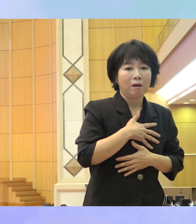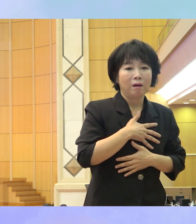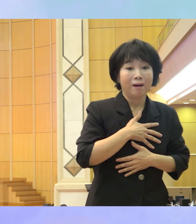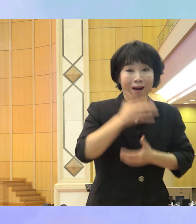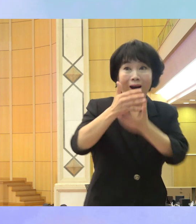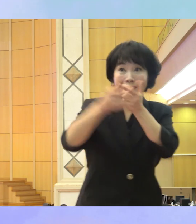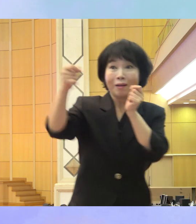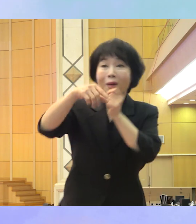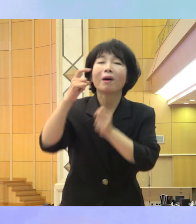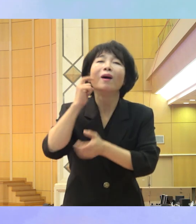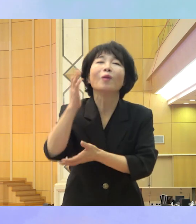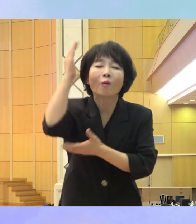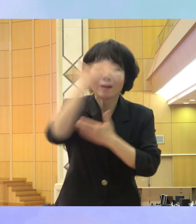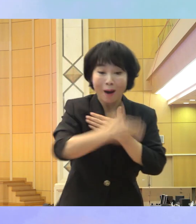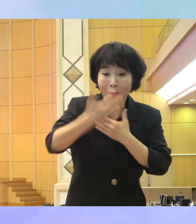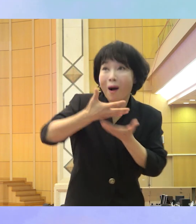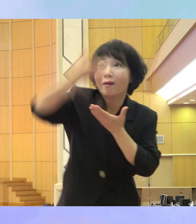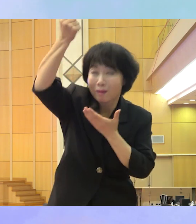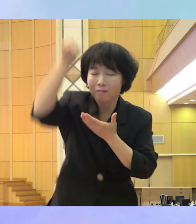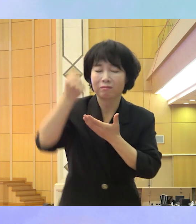하나님 앞에 영광입니다.